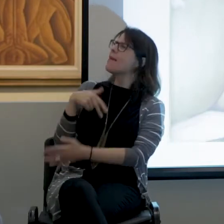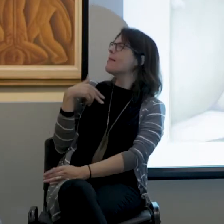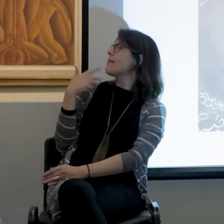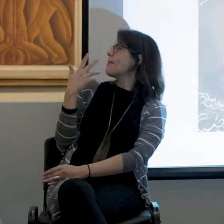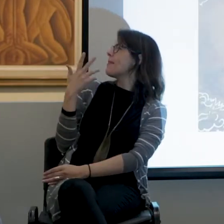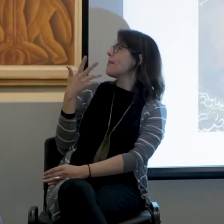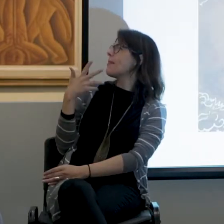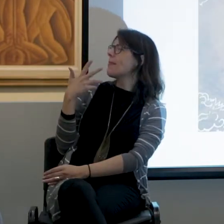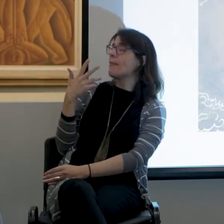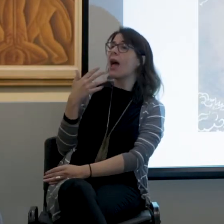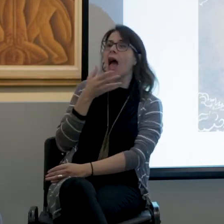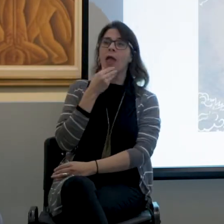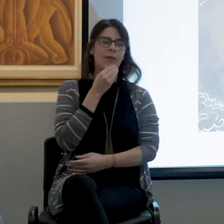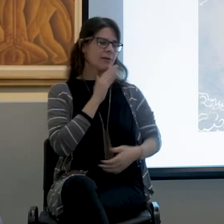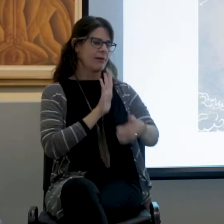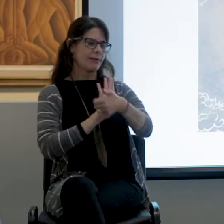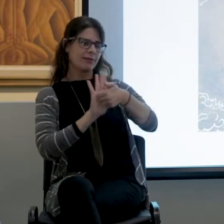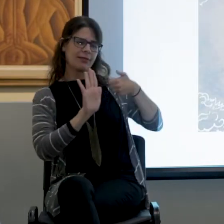Lacan